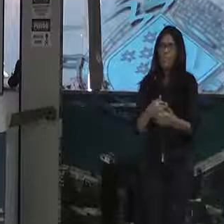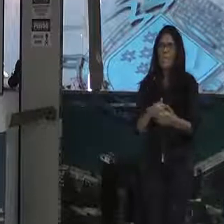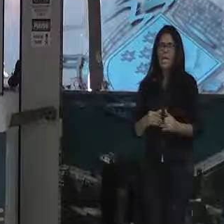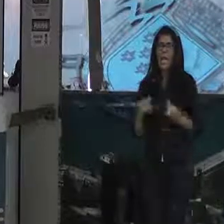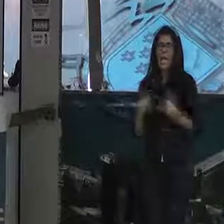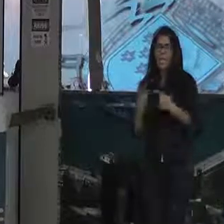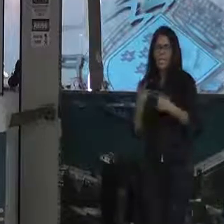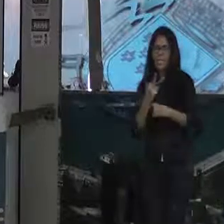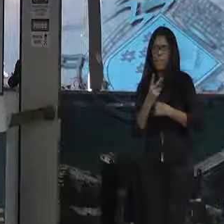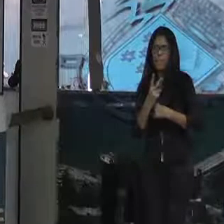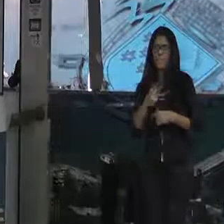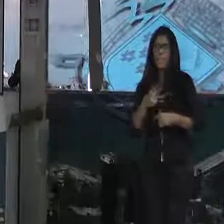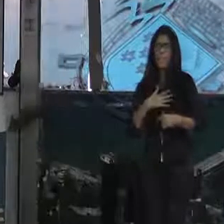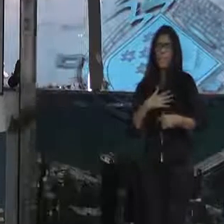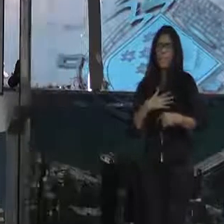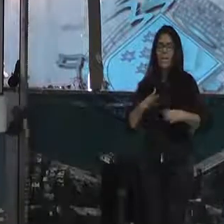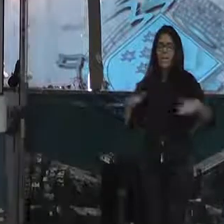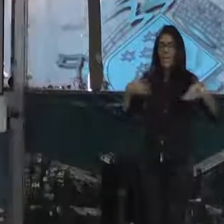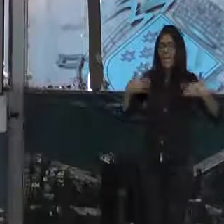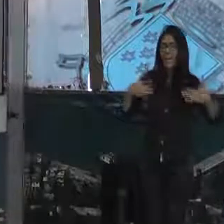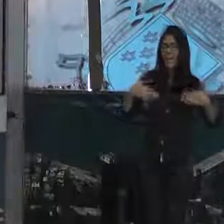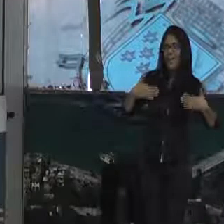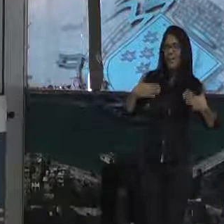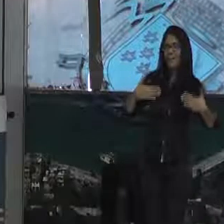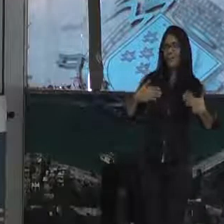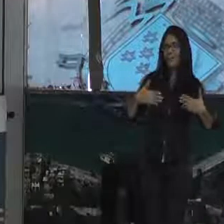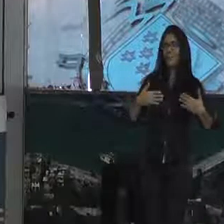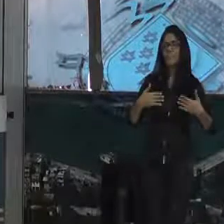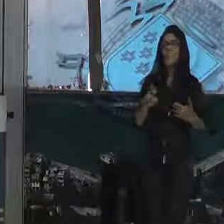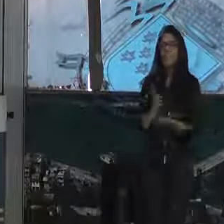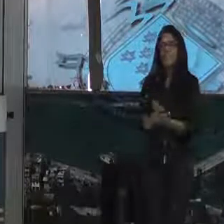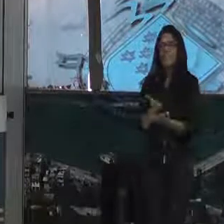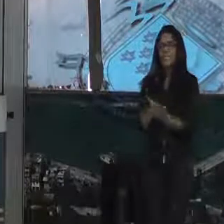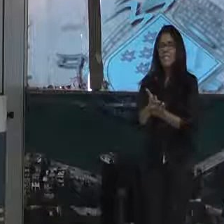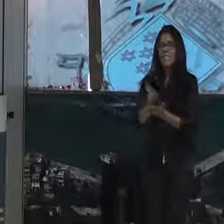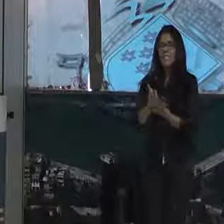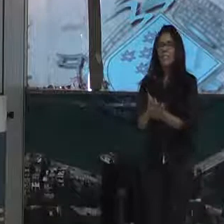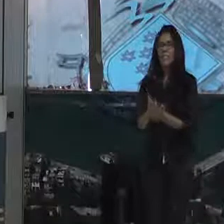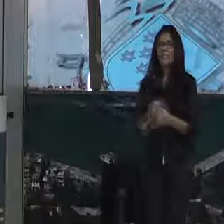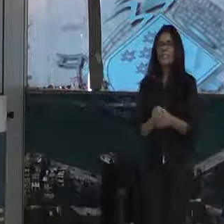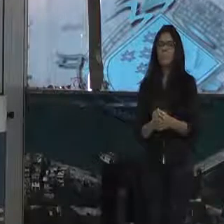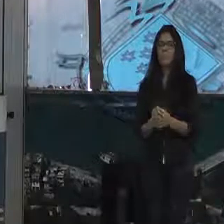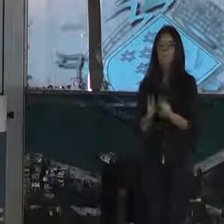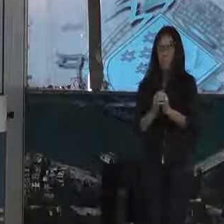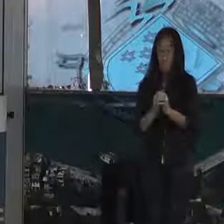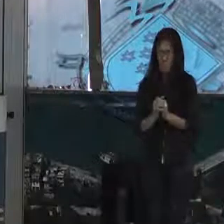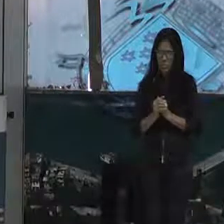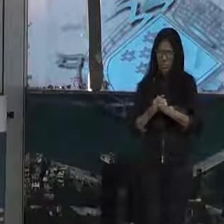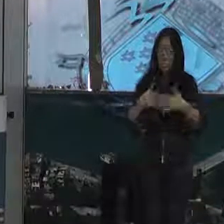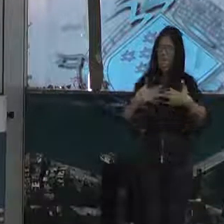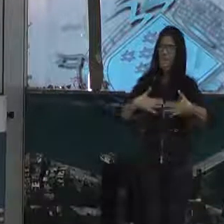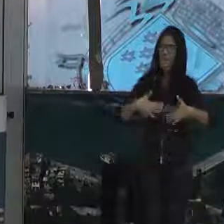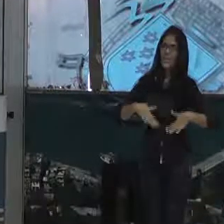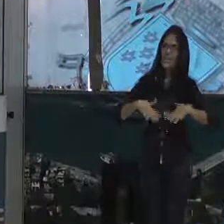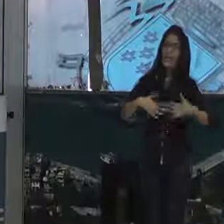se alegra no íntimo exulto. Mesmo o meu corpo repousará tranquilo, porque tu não